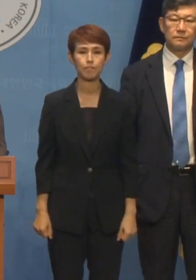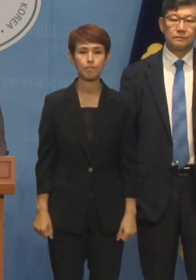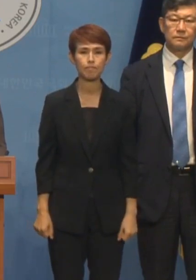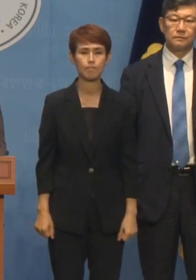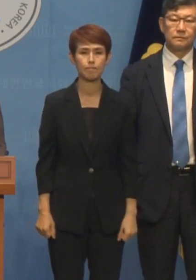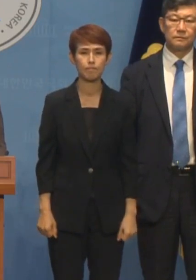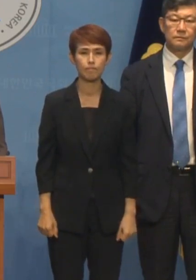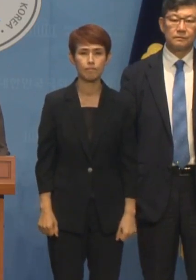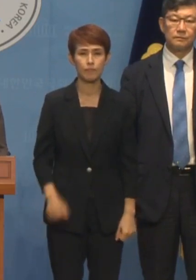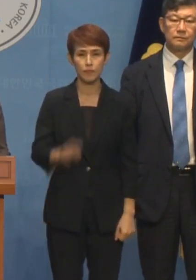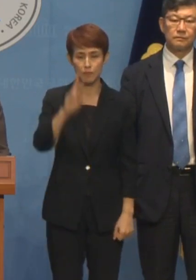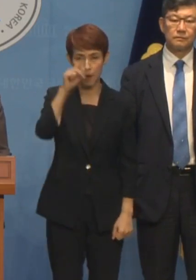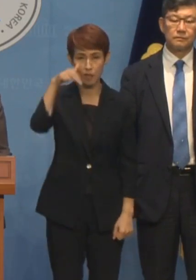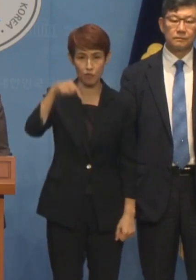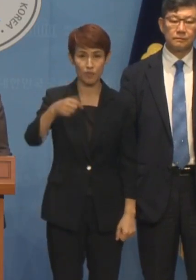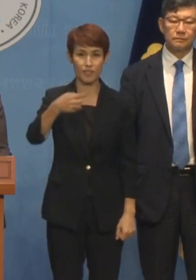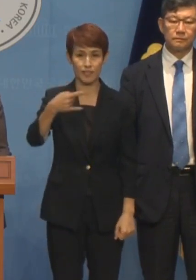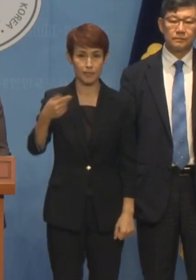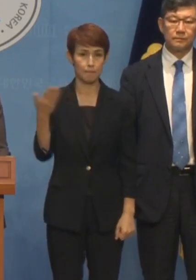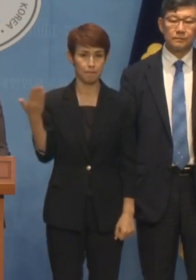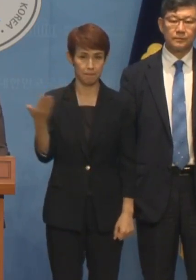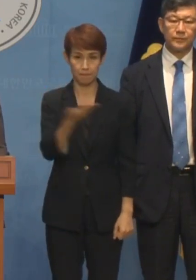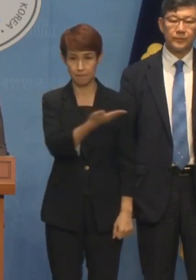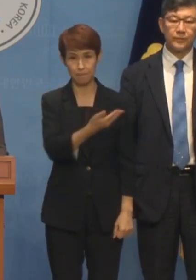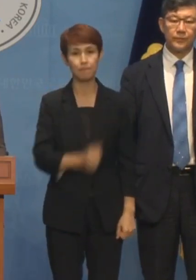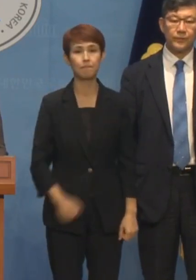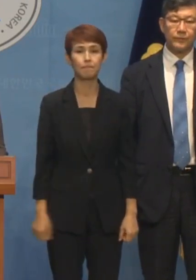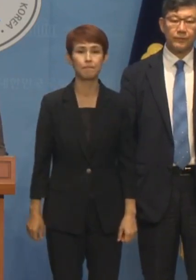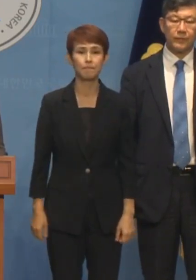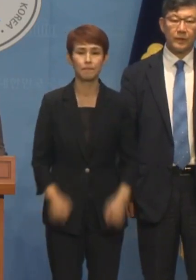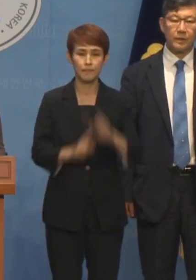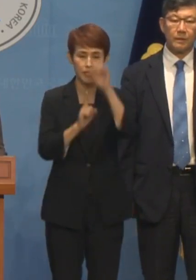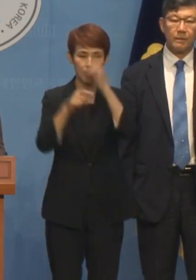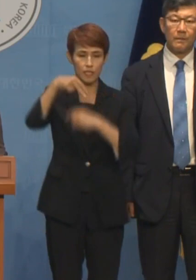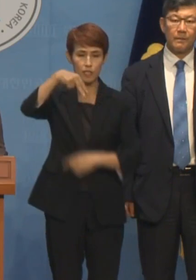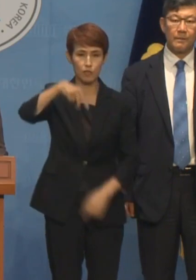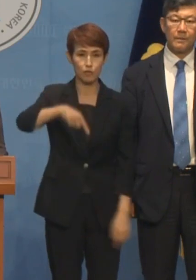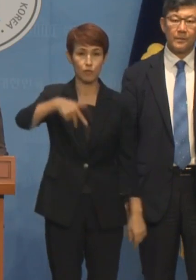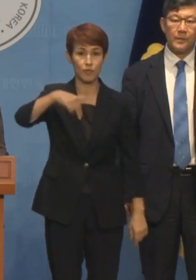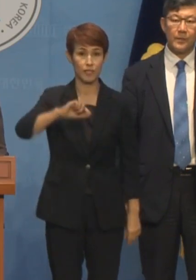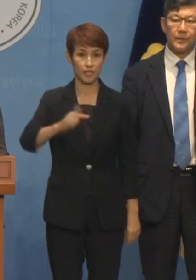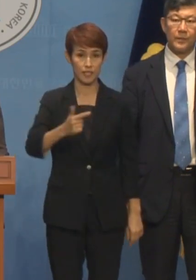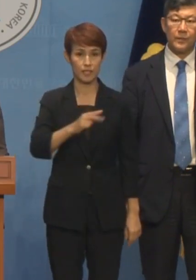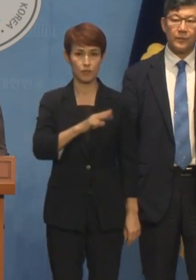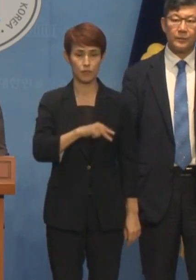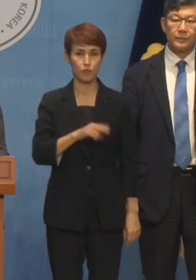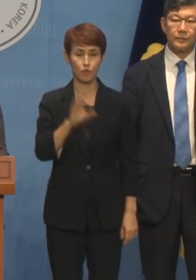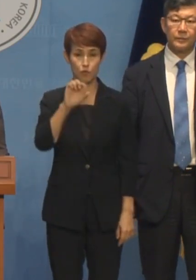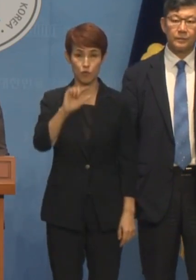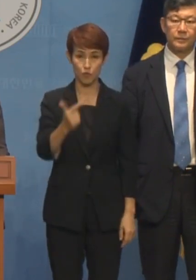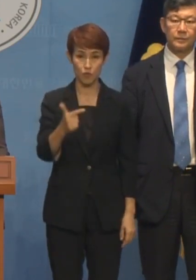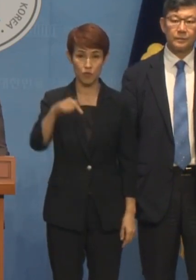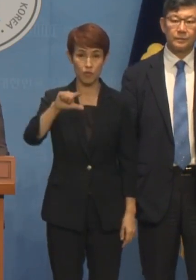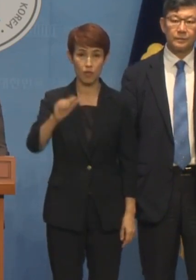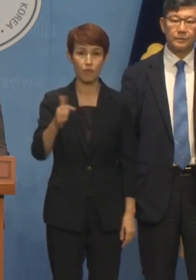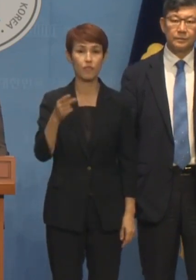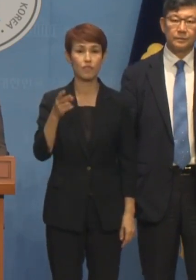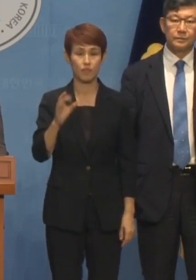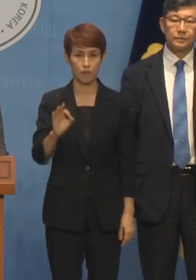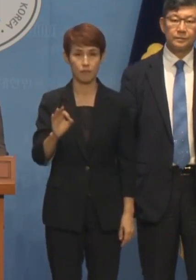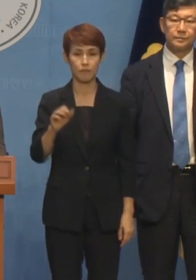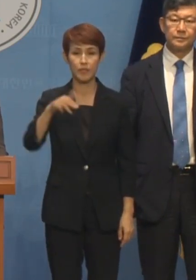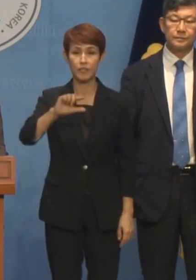박주민 부위원장님 모셨습니다. 이수진 의원님 모셨습니다. 윤건영 의원님 오셨습니다.